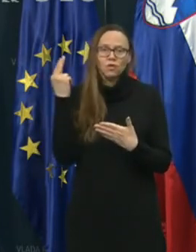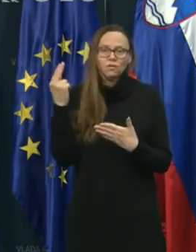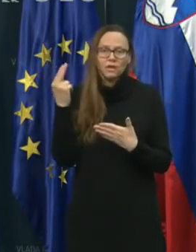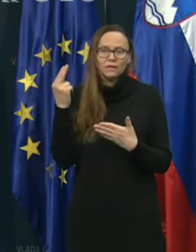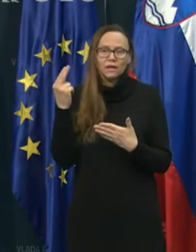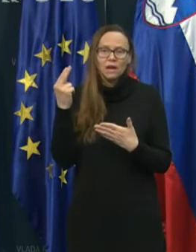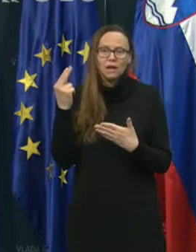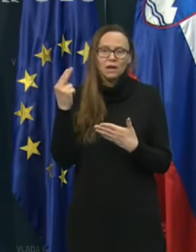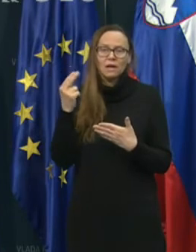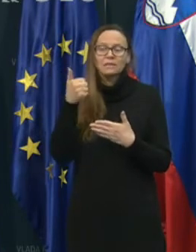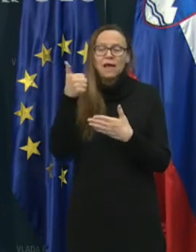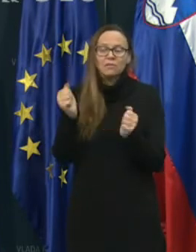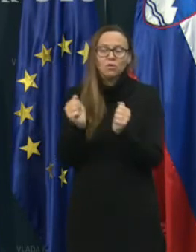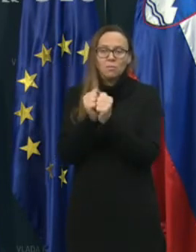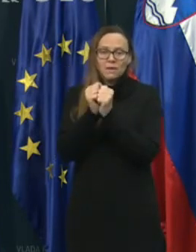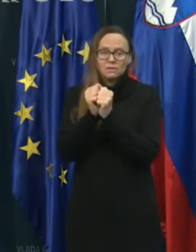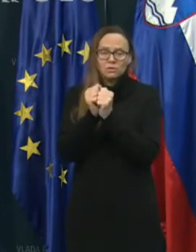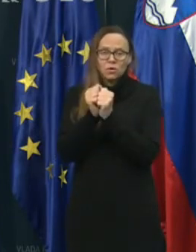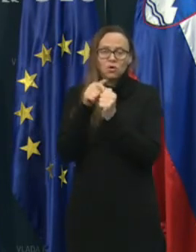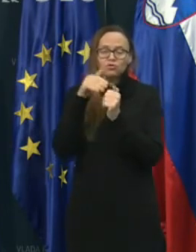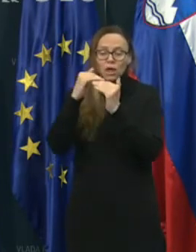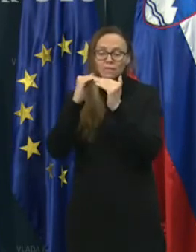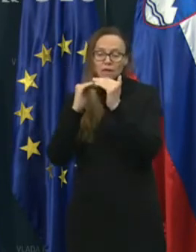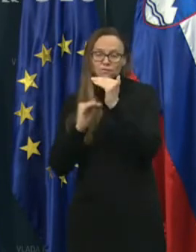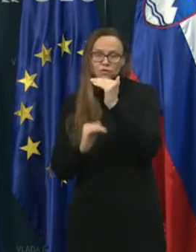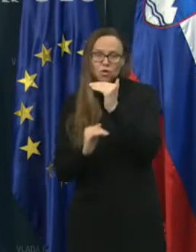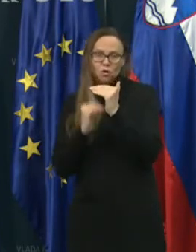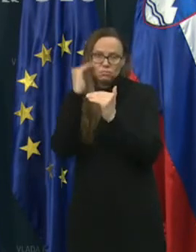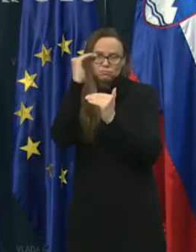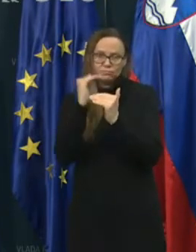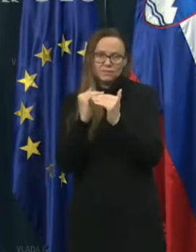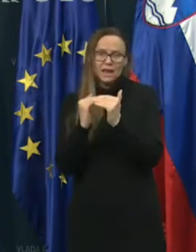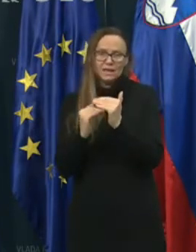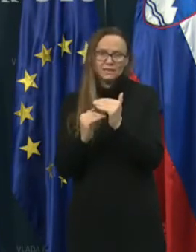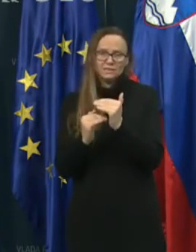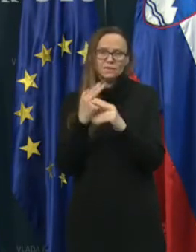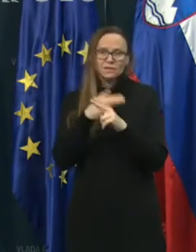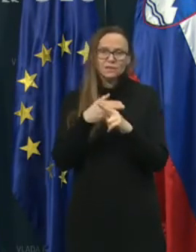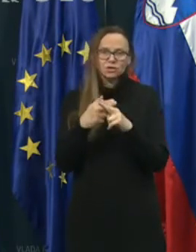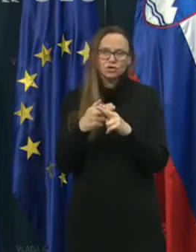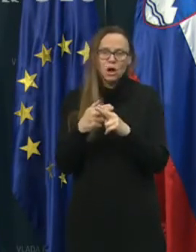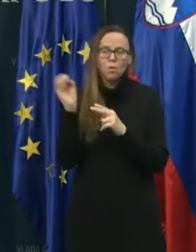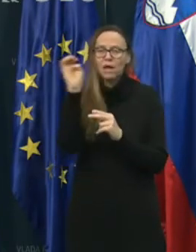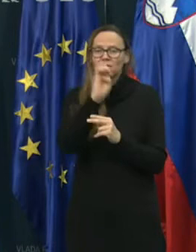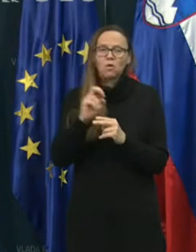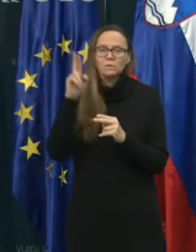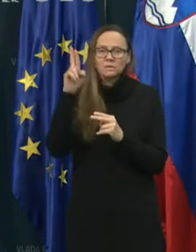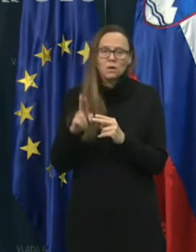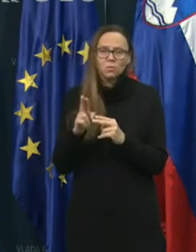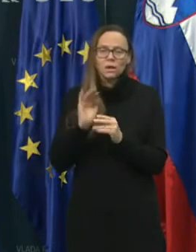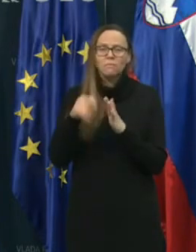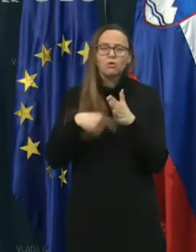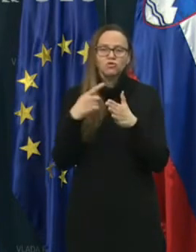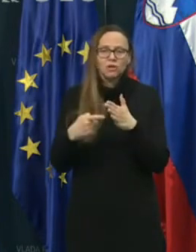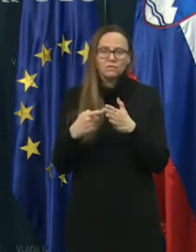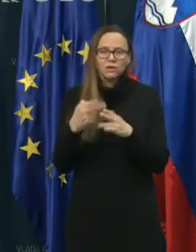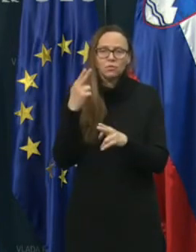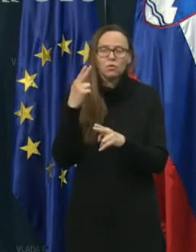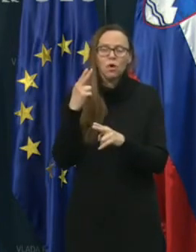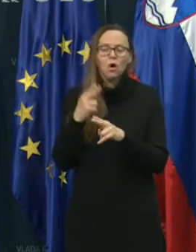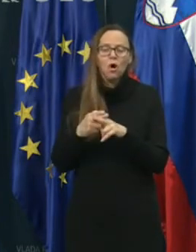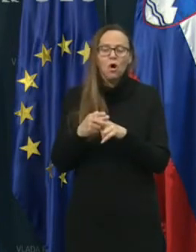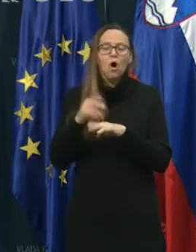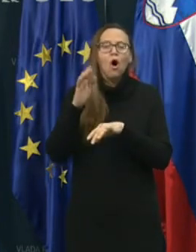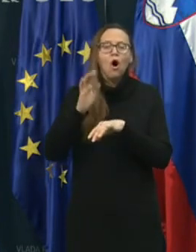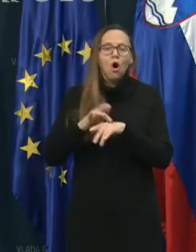Slovenija premaknila za eno mesto navzdol na lestvici držav Evropske unije po številu okužb na